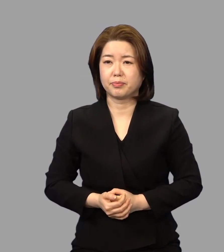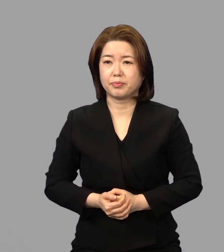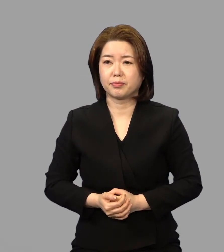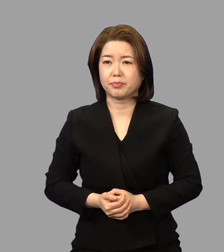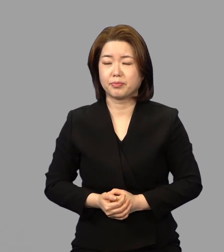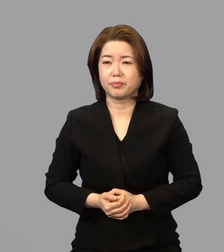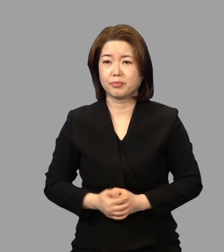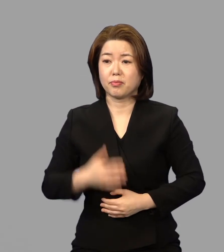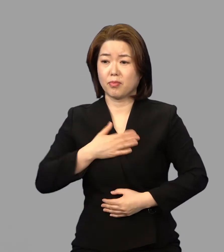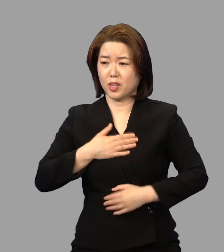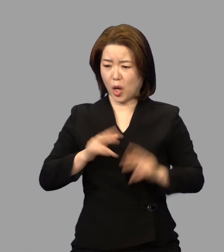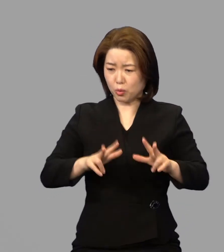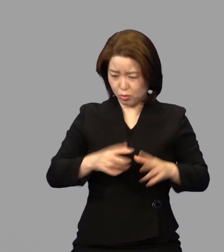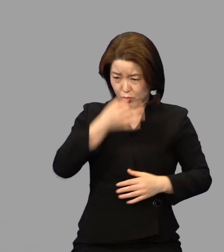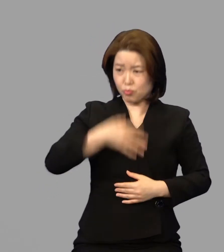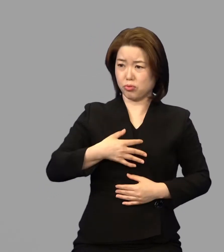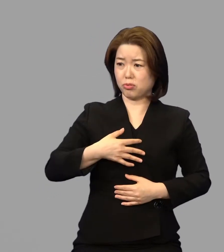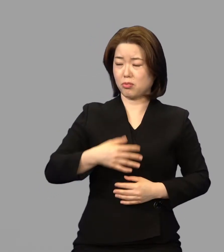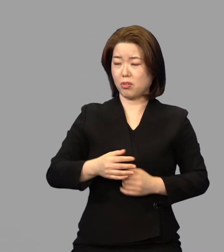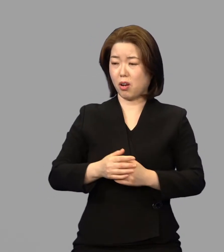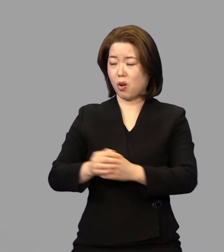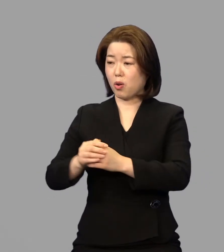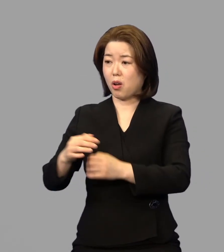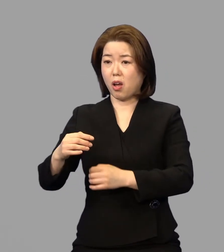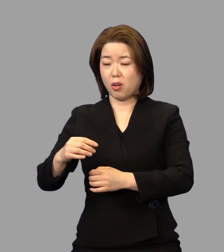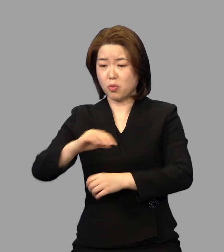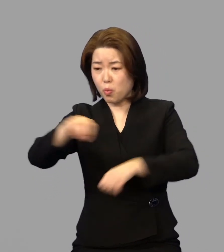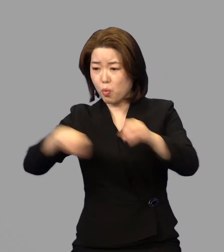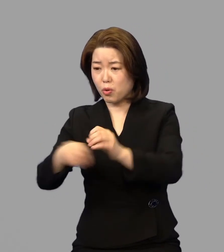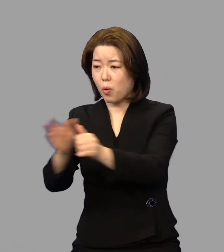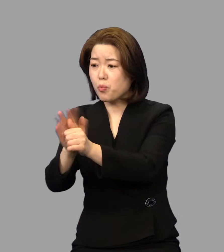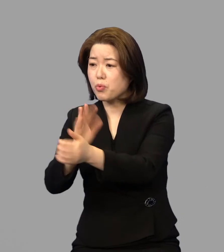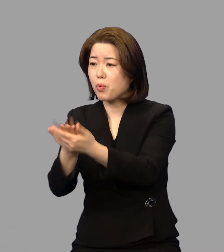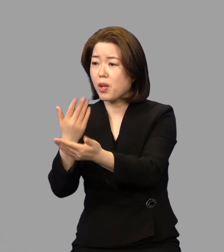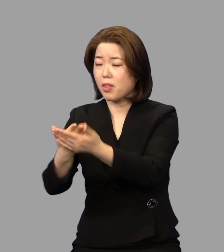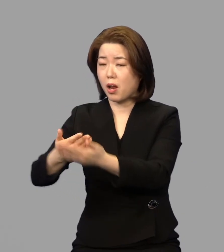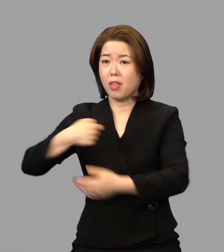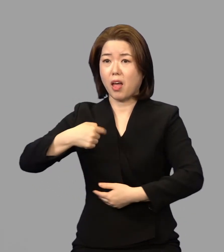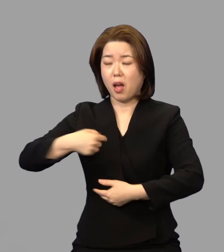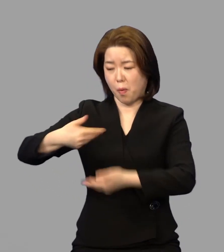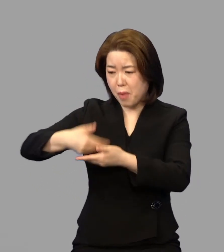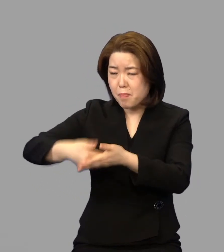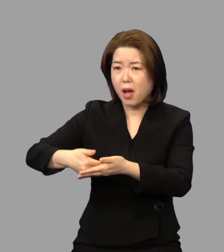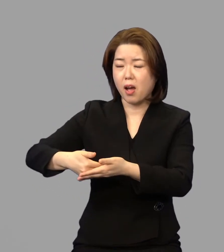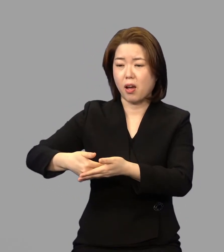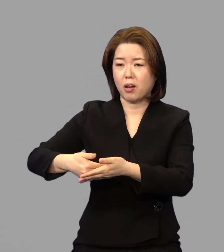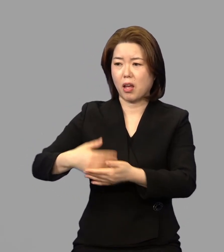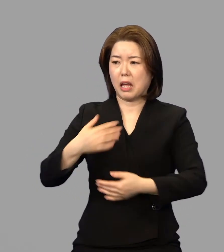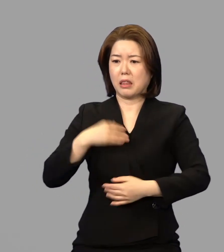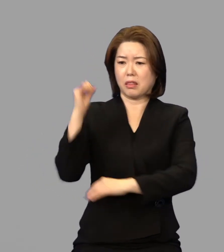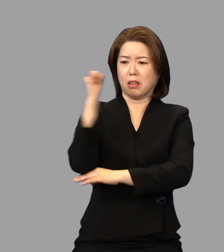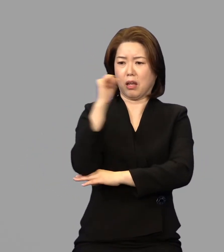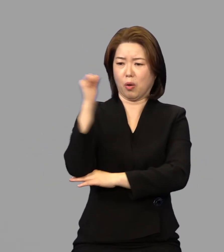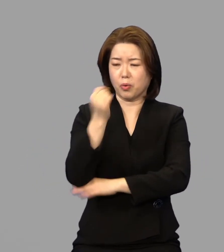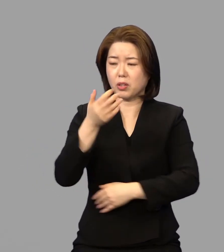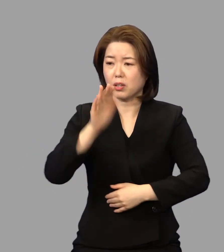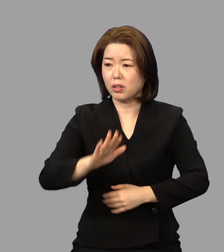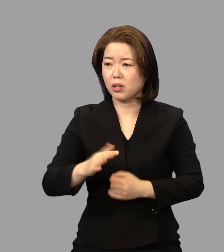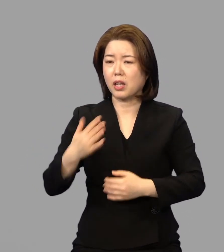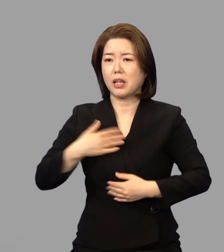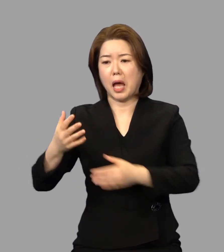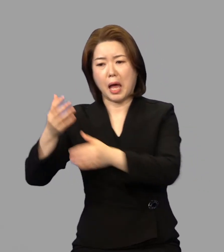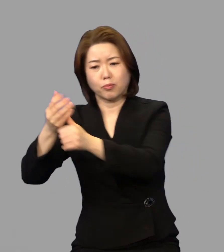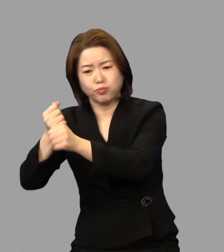아니, 나도 지금 힘든데 위로해 달라는 사람이 오는 거예요. 지금 나도 휘청거리는데 붙잡아 달라는 사람이 오는